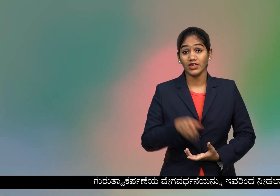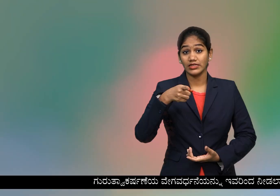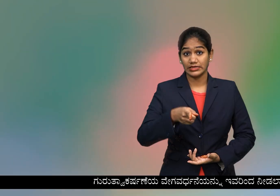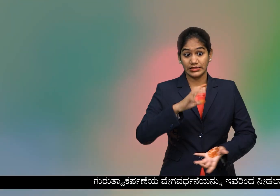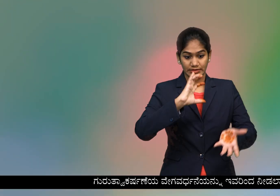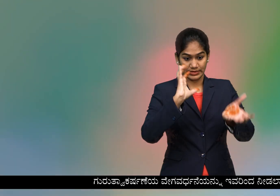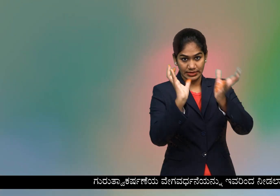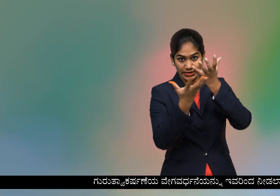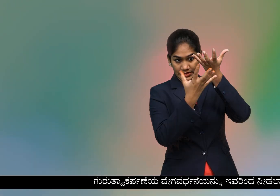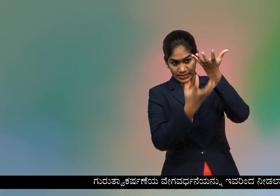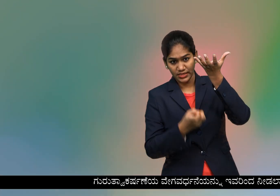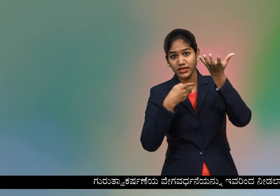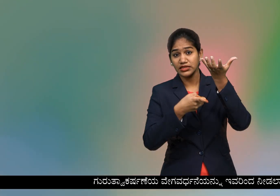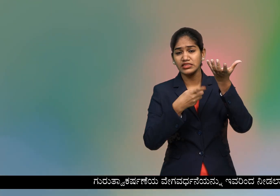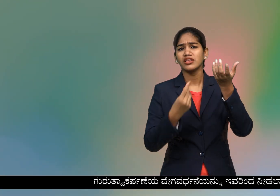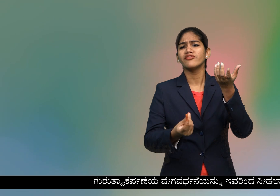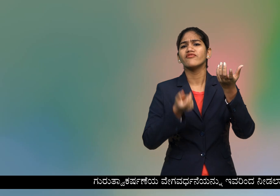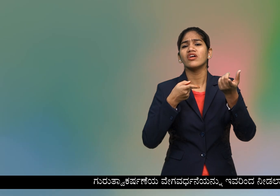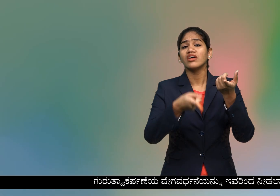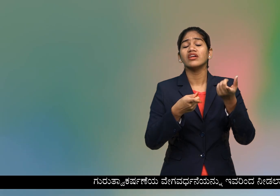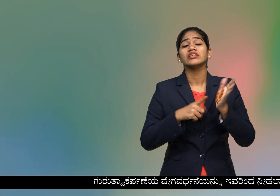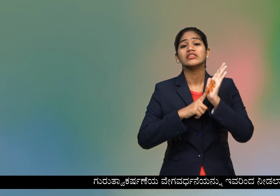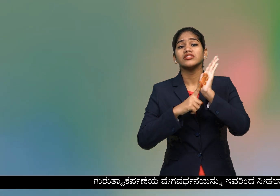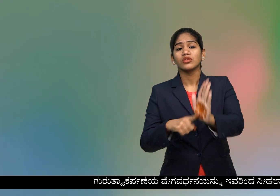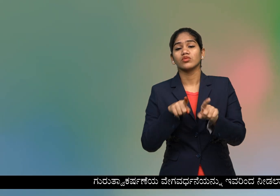ಗುರುತ್ವಾಕರ್ಷಣೆಯ ವೇಗವರ್ಧನೆಯನ್ನು ಇವರಿಂದ ನೀಡಲಾಗಿದೆ.